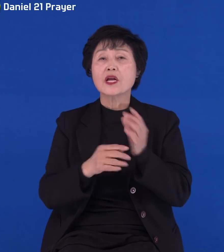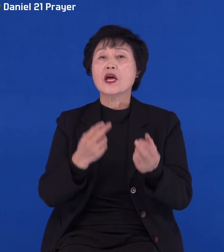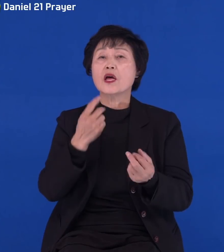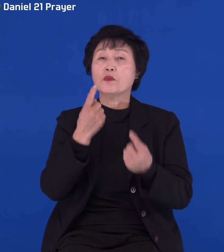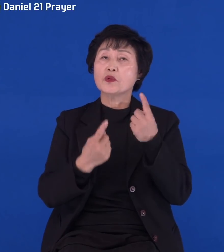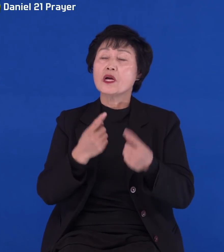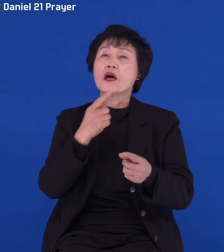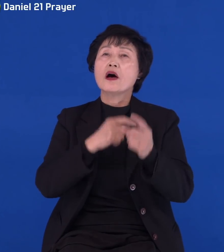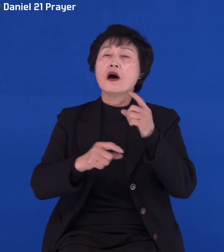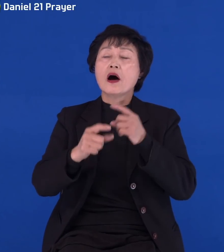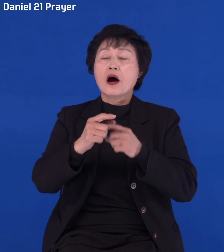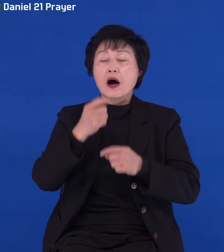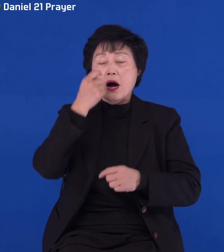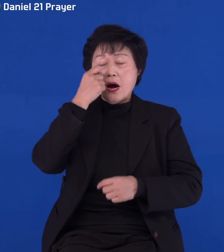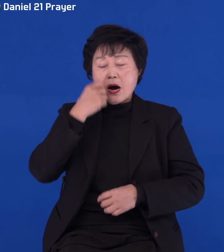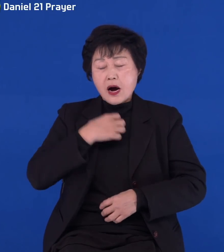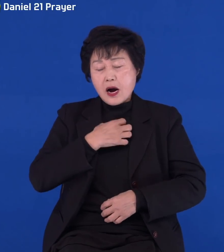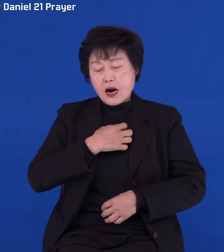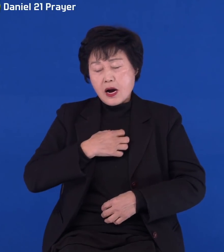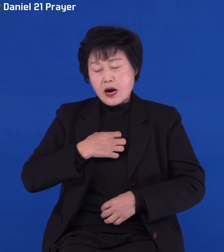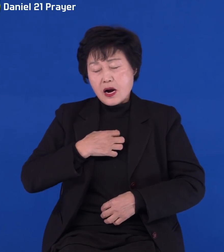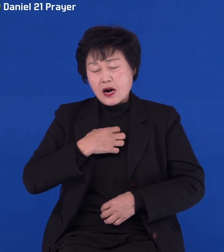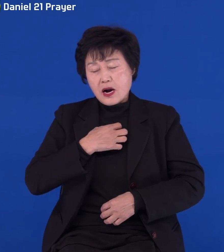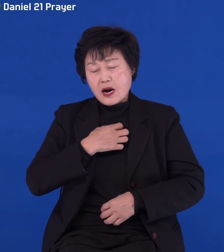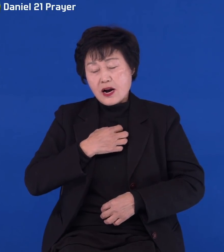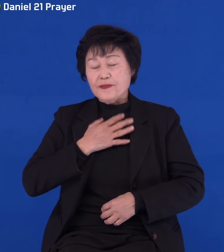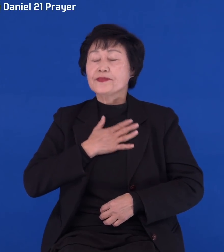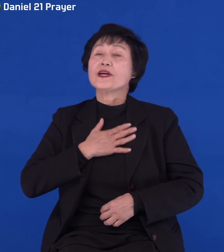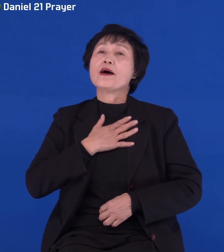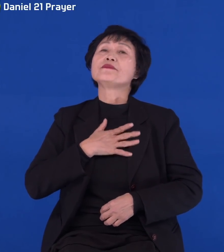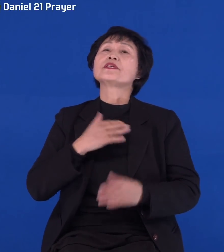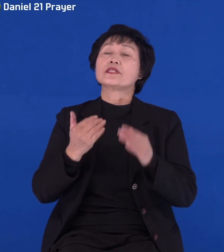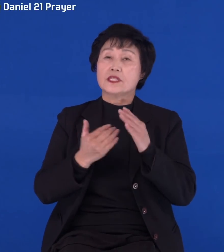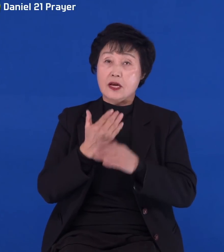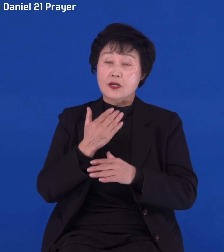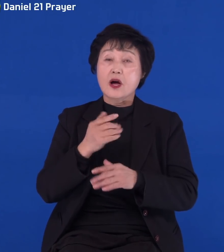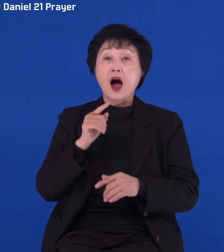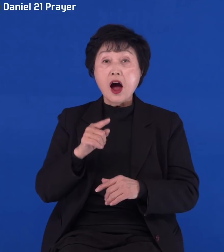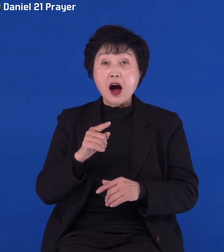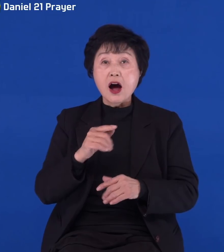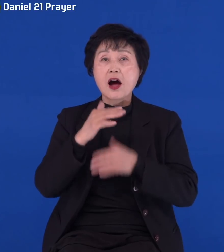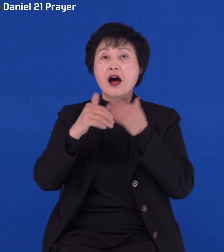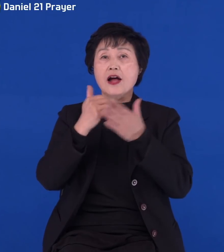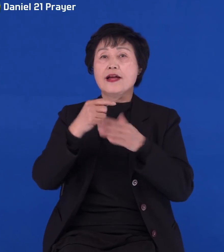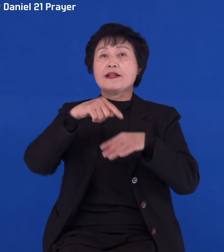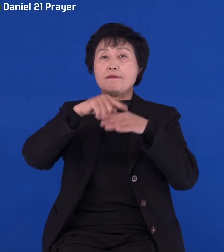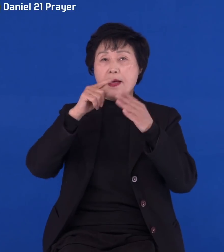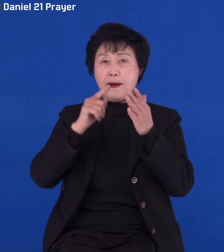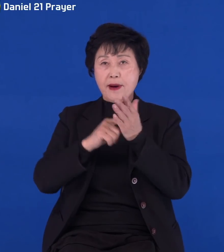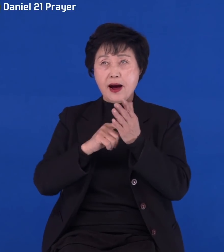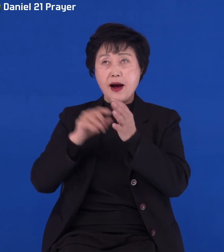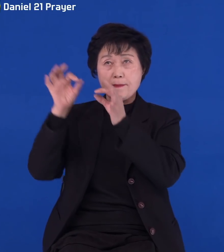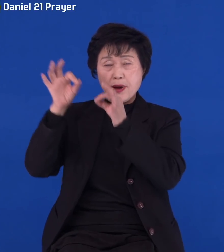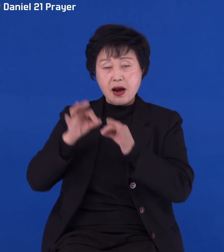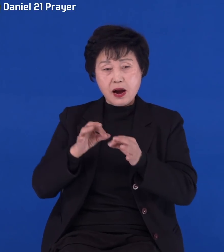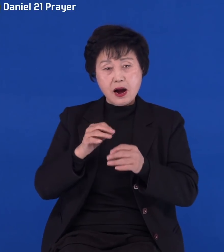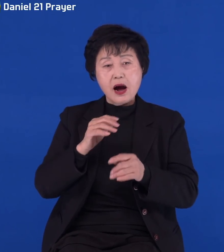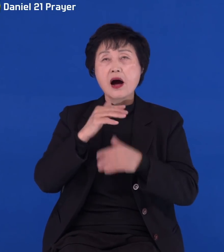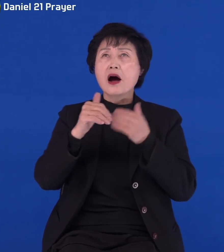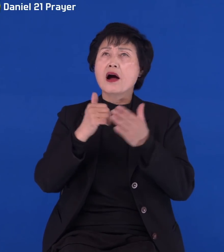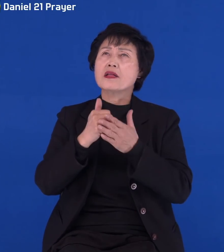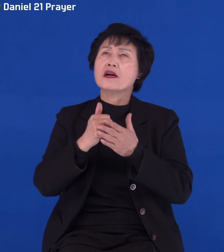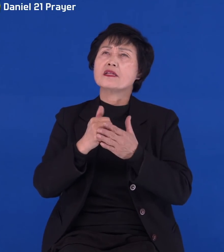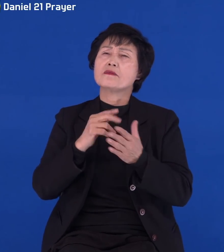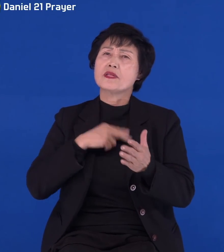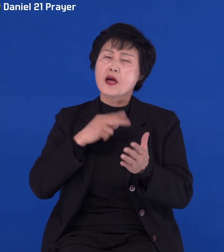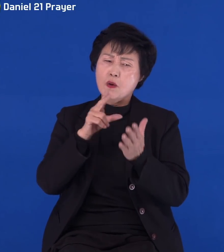그때 알았어요. 이게 하나님의 마음이구나. 나는 내 문제만 생각했었는데 하나님은 더 큰 아픔으로 우리를